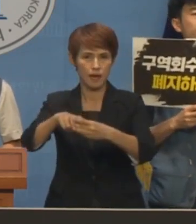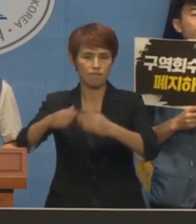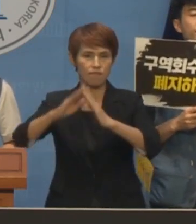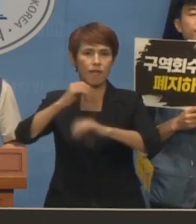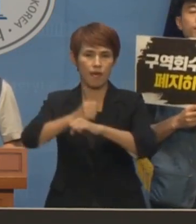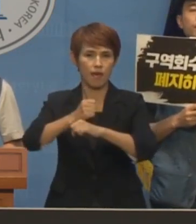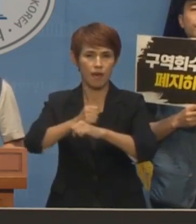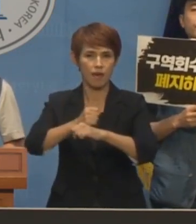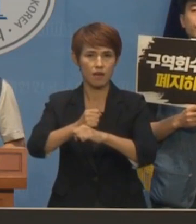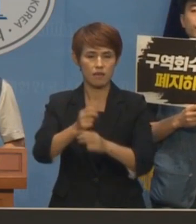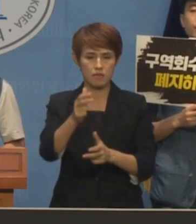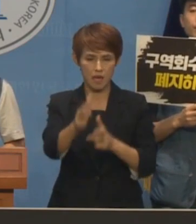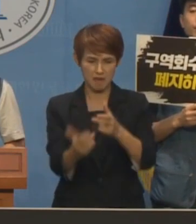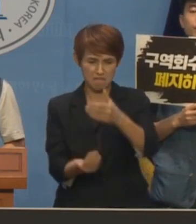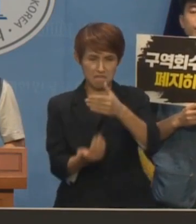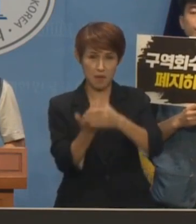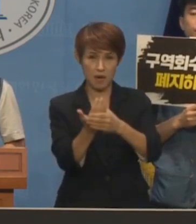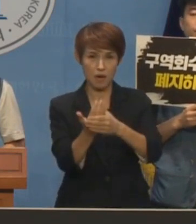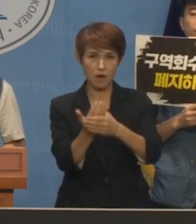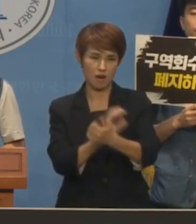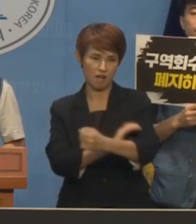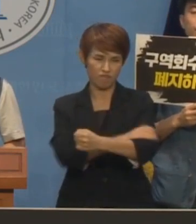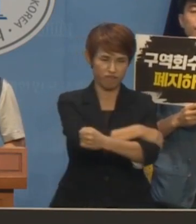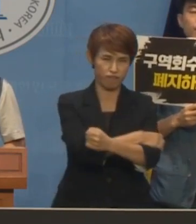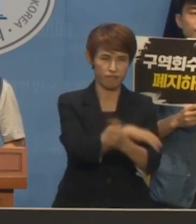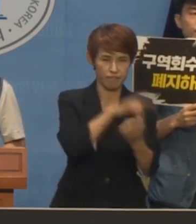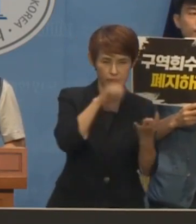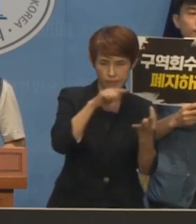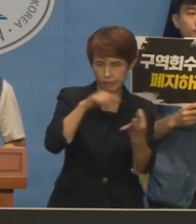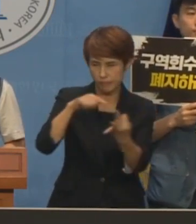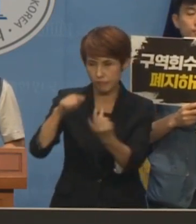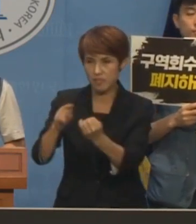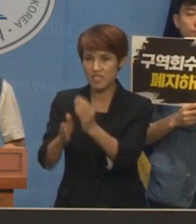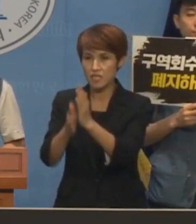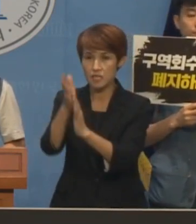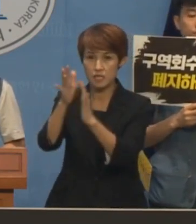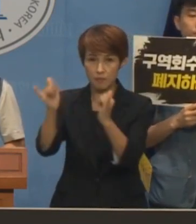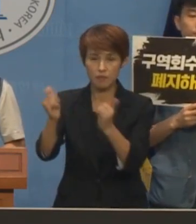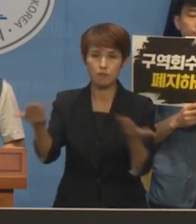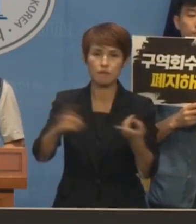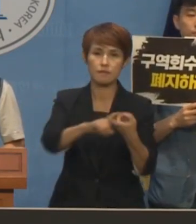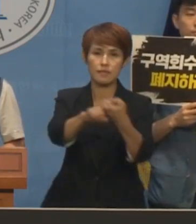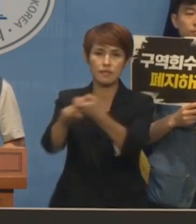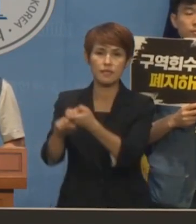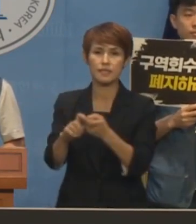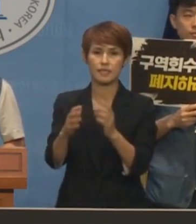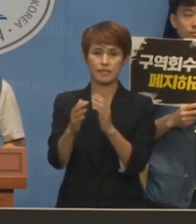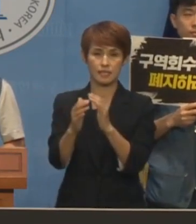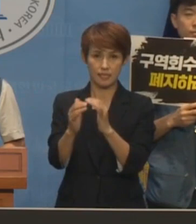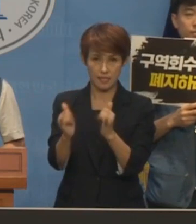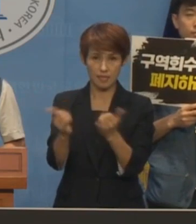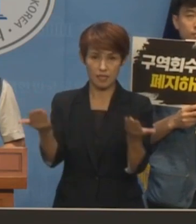산업재 그리고 각종 갑질들을 대해 시민들과 특배 노동자들의 제보를 받고 적극적으로 해결해 나갈